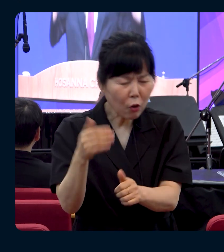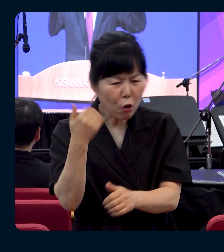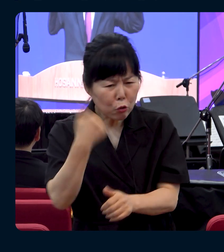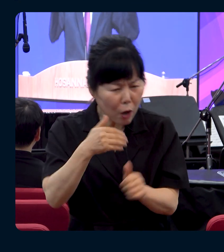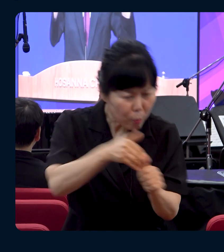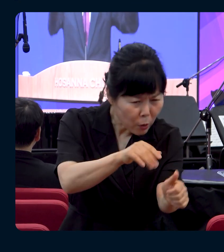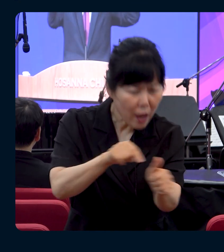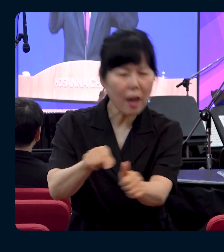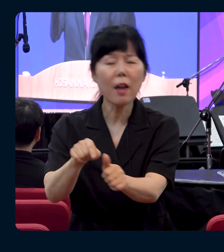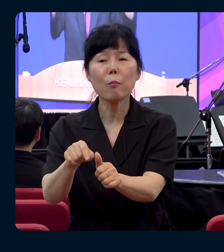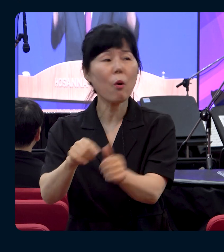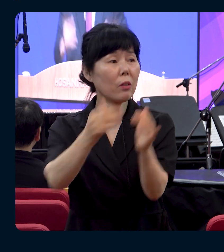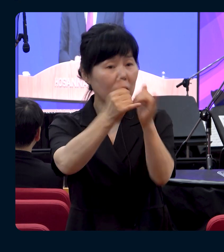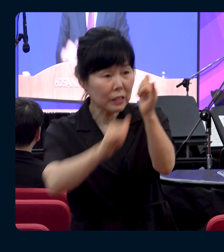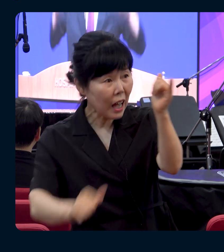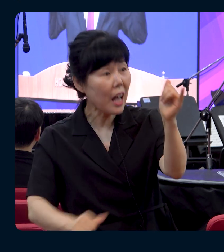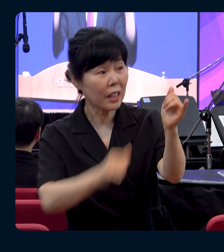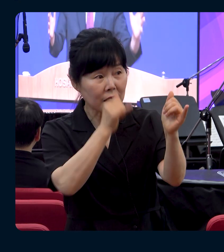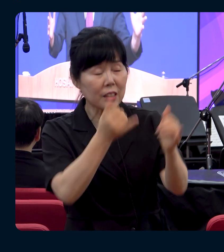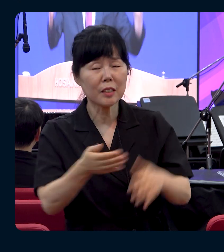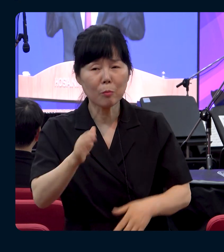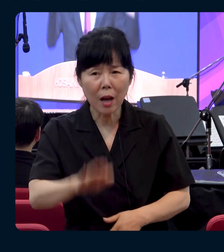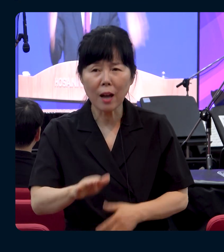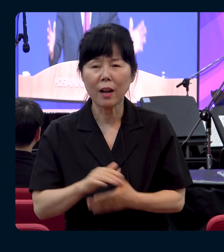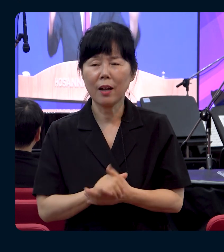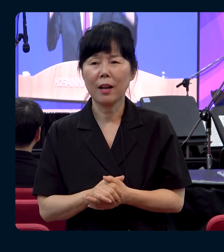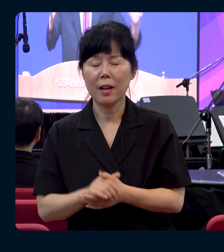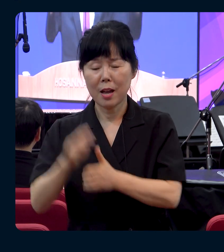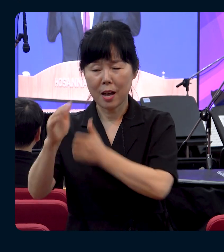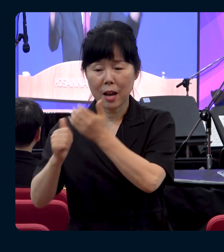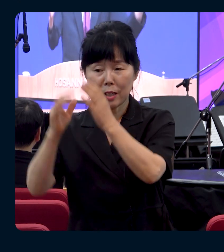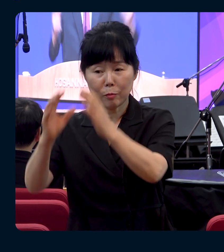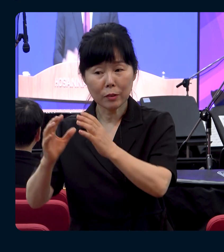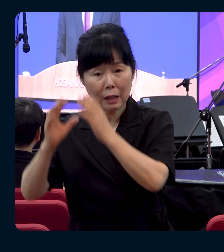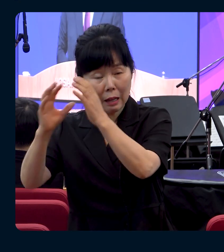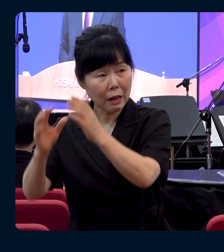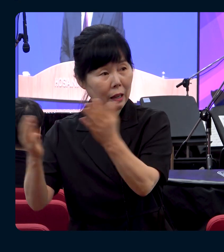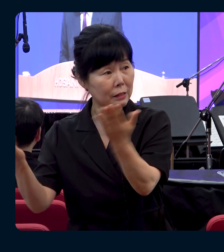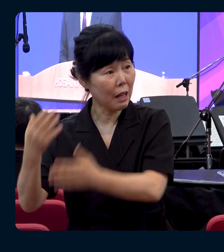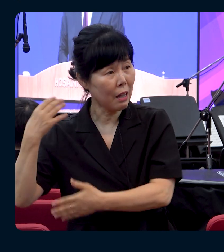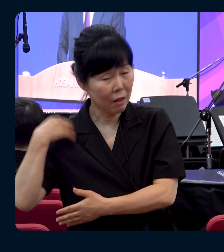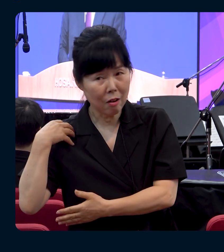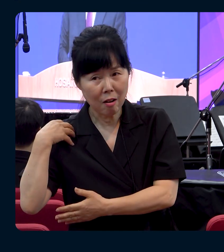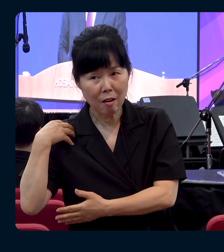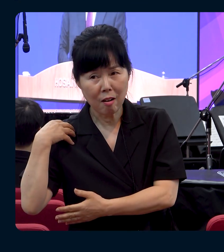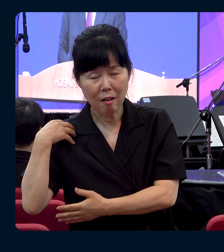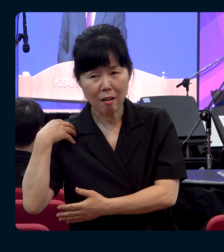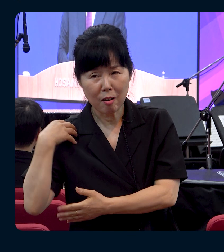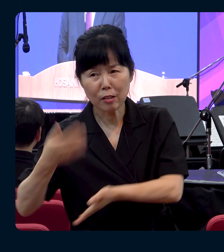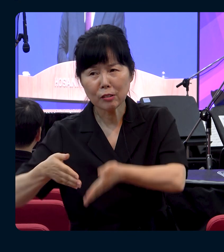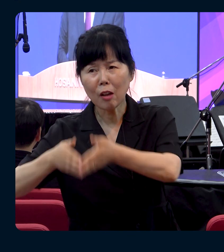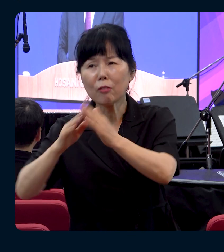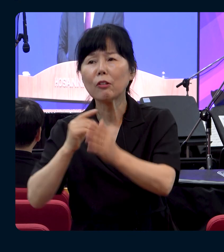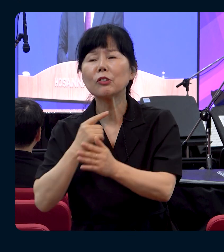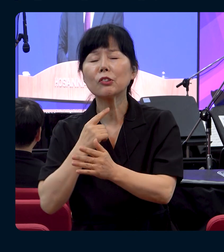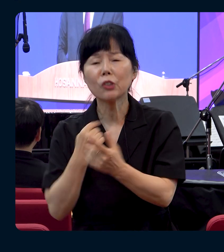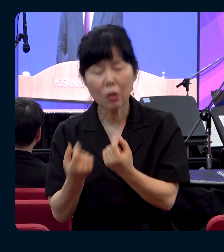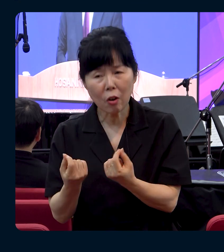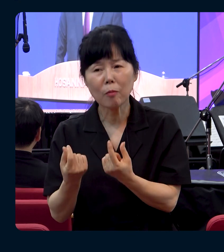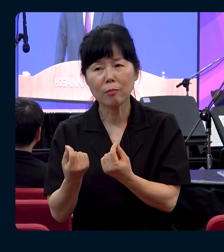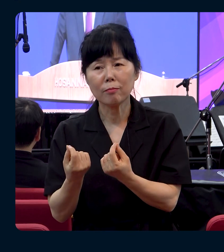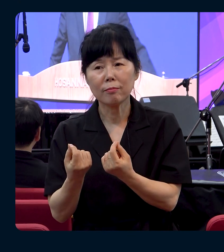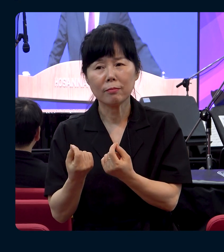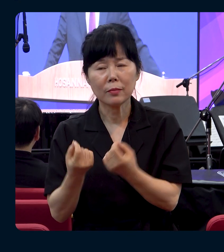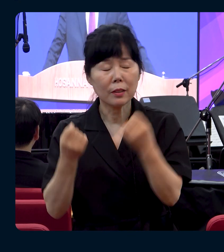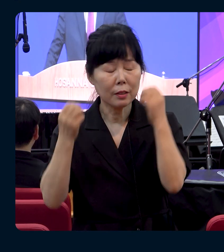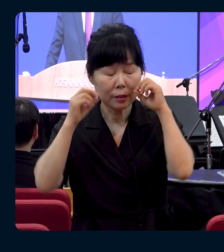어떤 그 사람만 생각하면서 그가 하나님의 나라를 이룬 것처럼 생각을 하는데, 아니요, 사실은